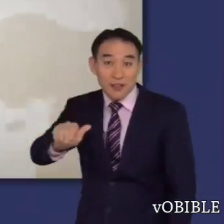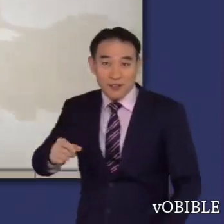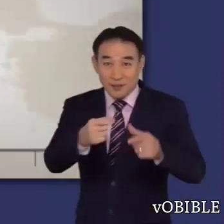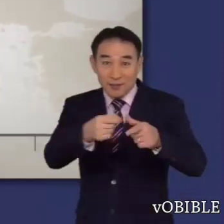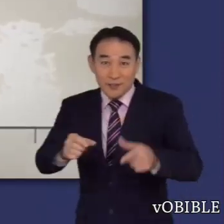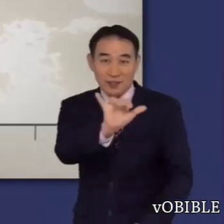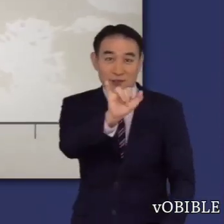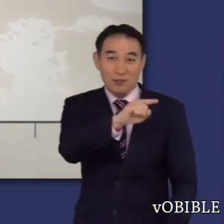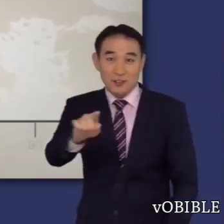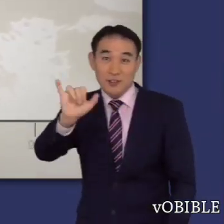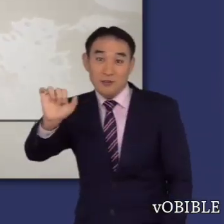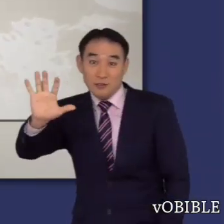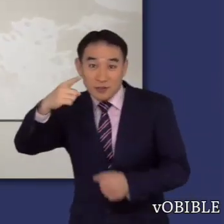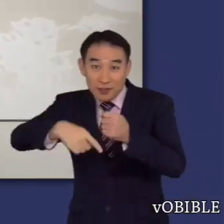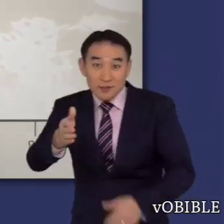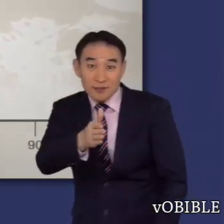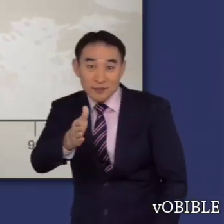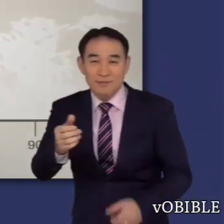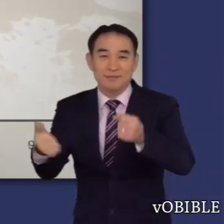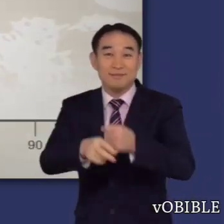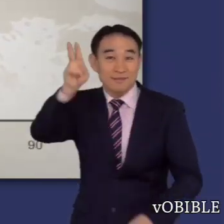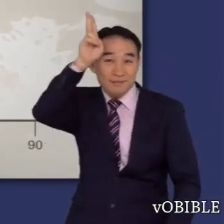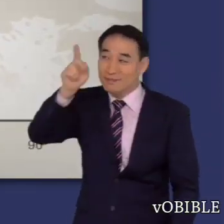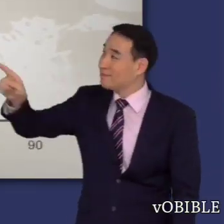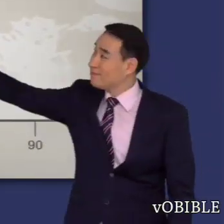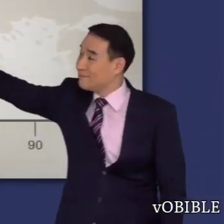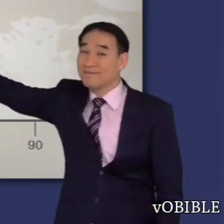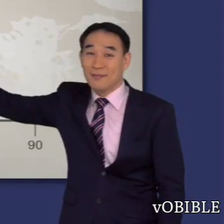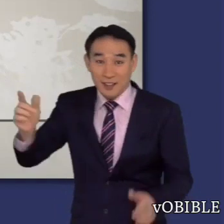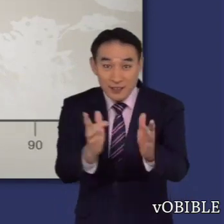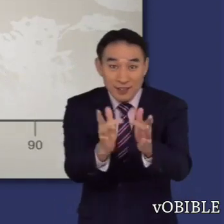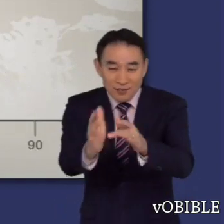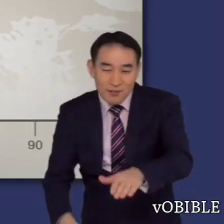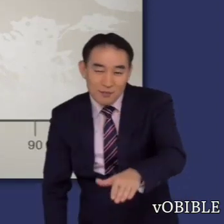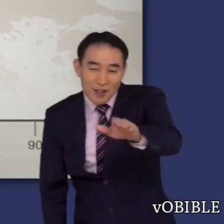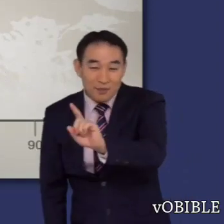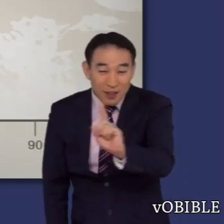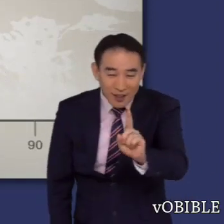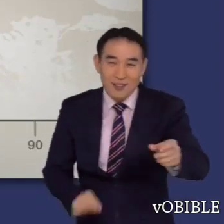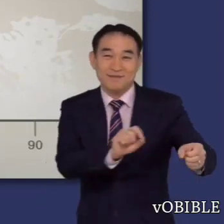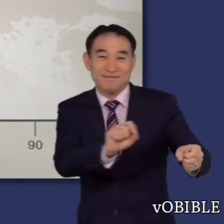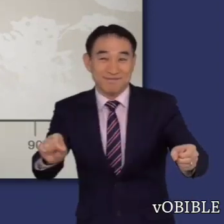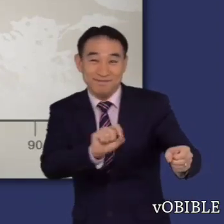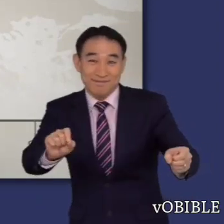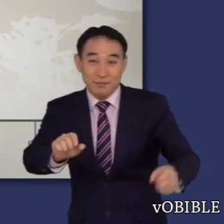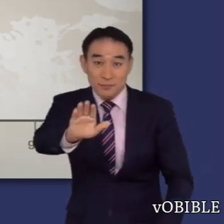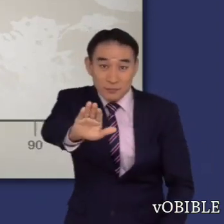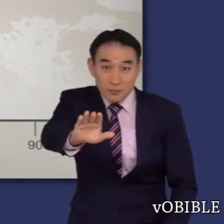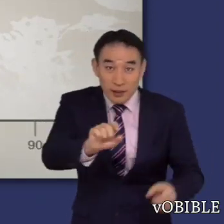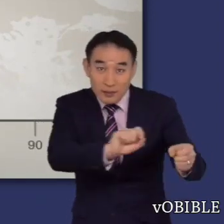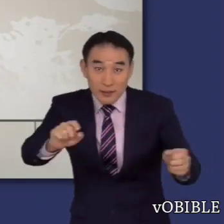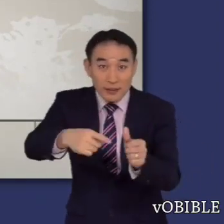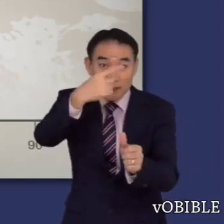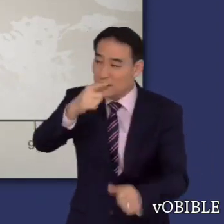大约公元60到65年间，马可在罗马写下耶稣的生平事迹。马可的著